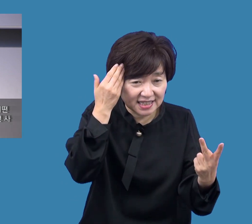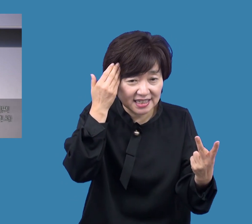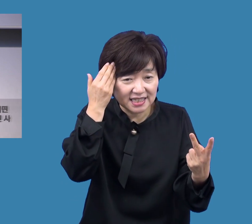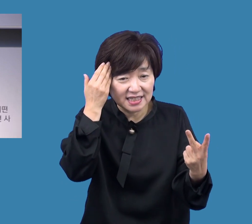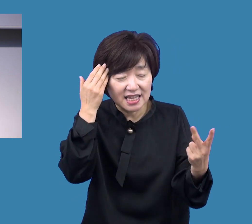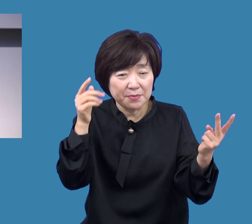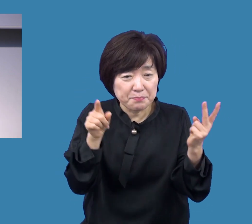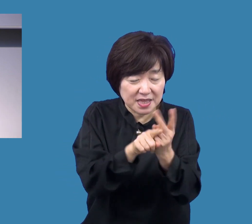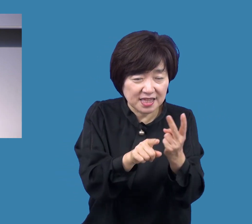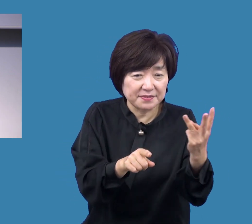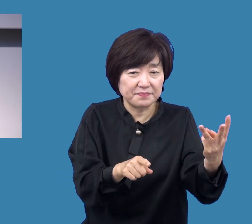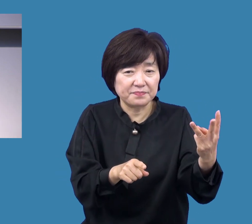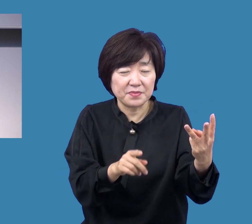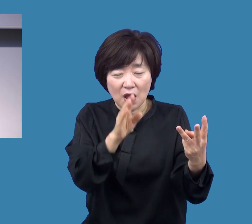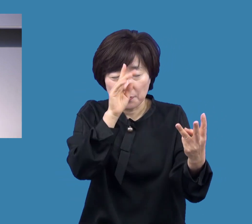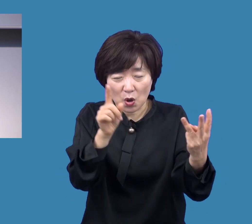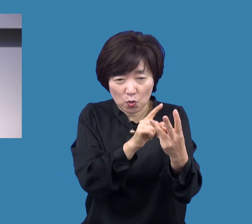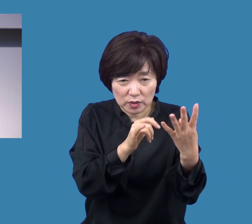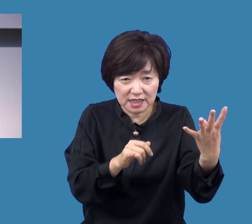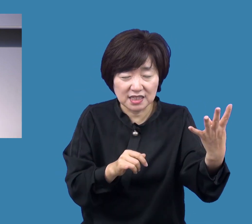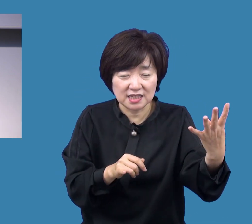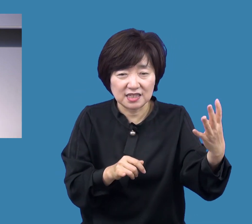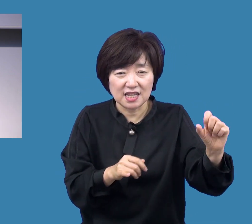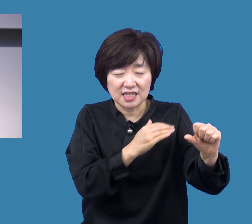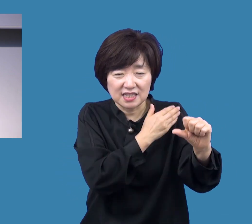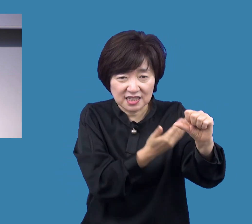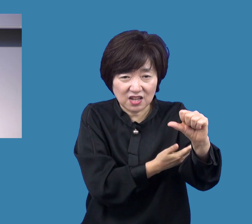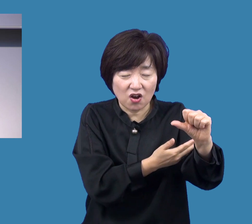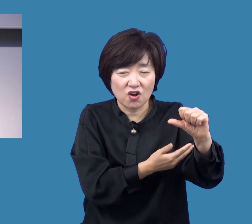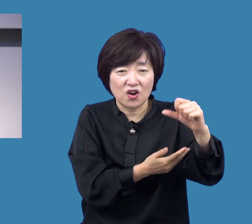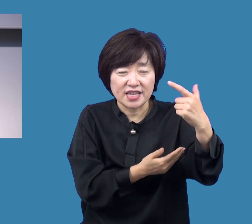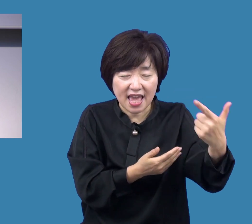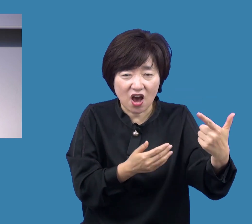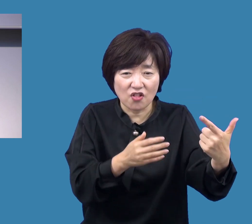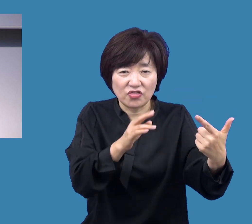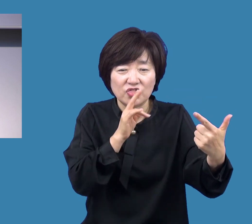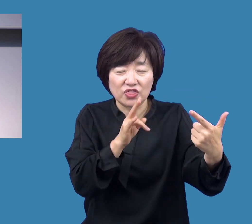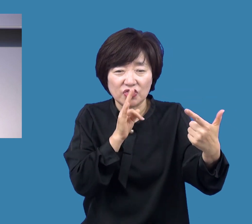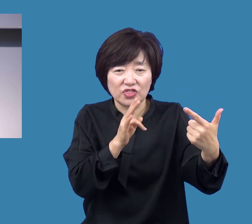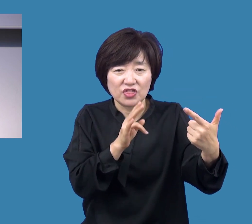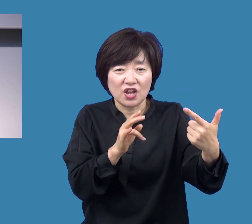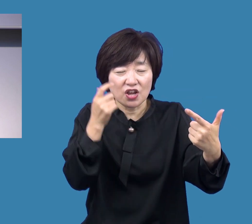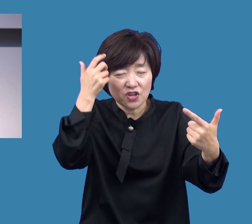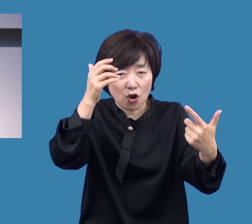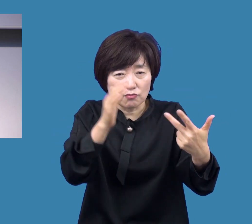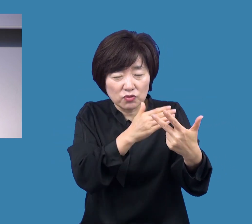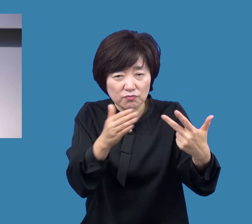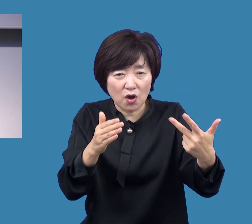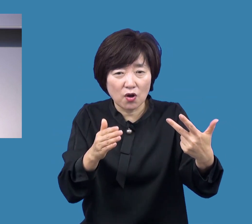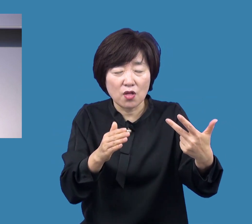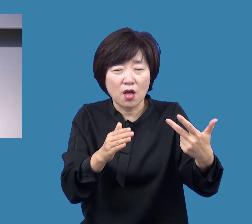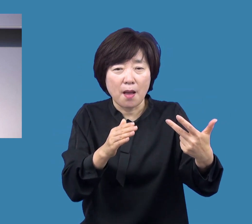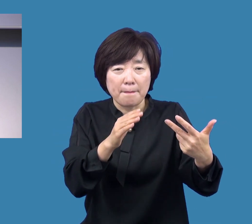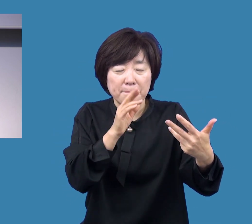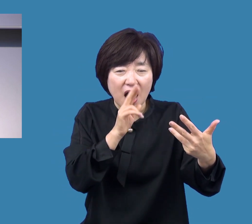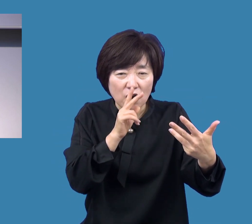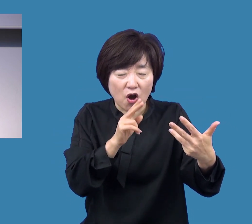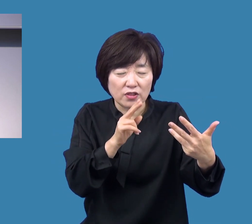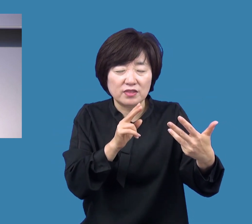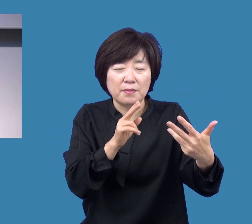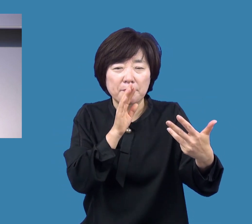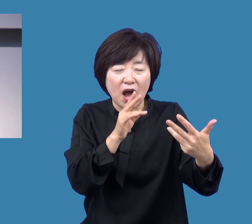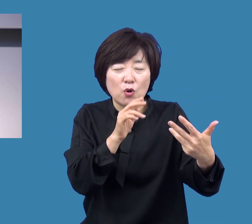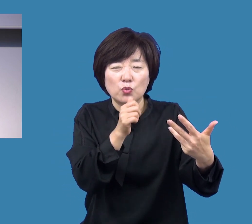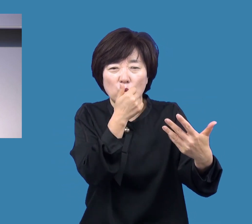다음에 믿음의 은사, 병 고치는 은사, 능력 행하는 은사, 예언하는 은사, 영 분별하는 은사, 방언 통역, 이렇게 9가지를